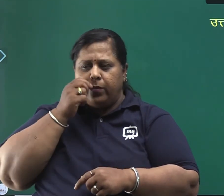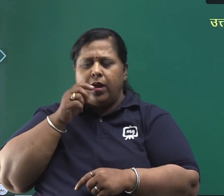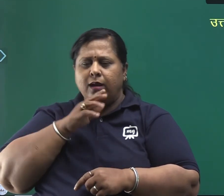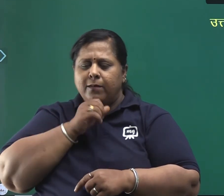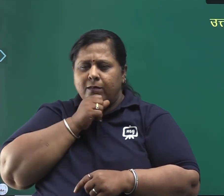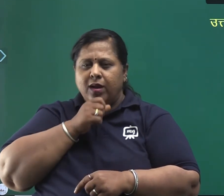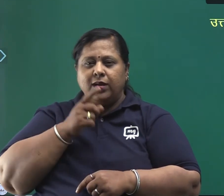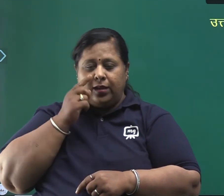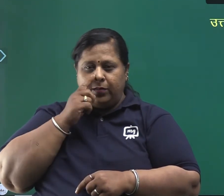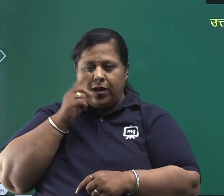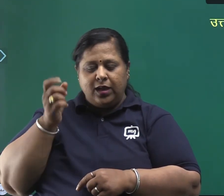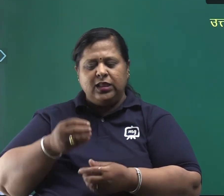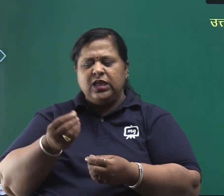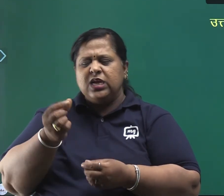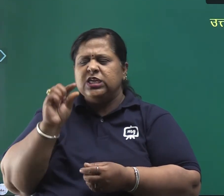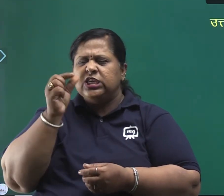दिए चने भी